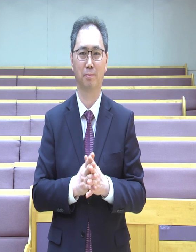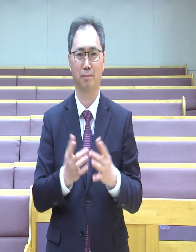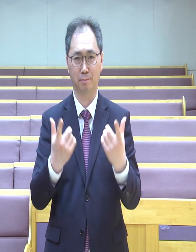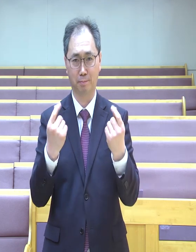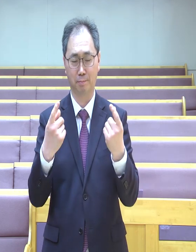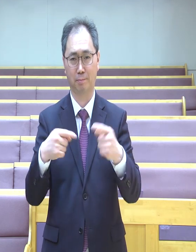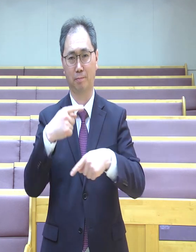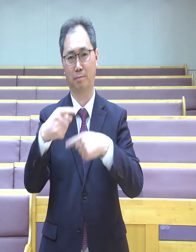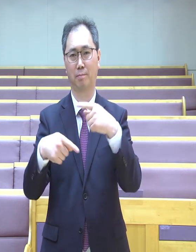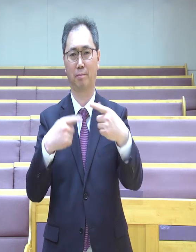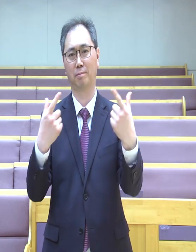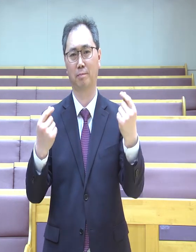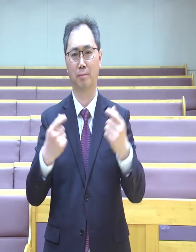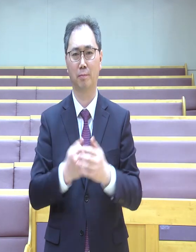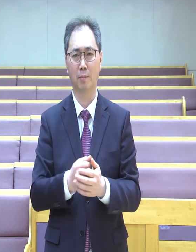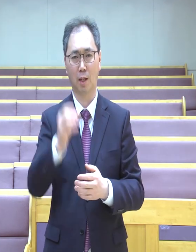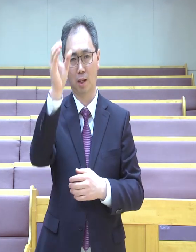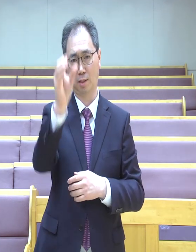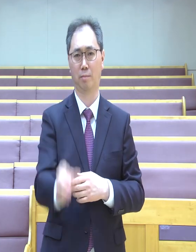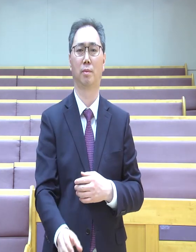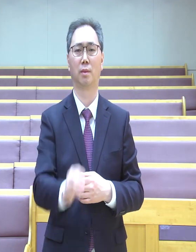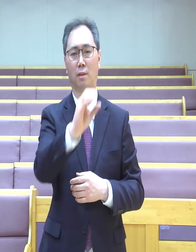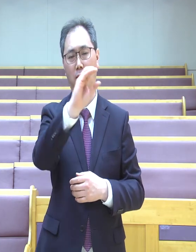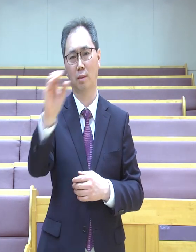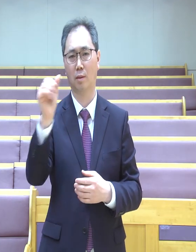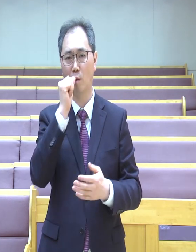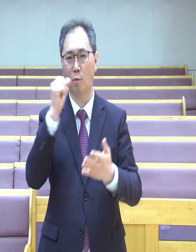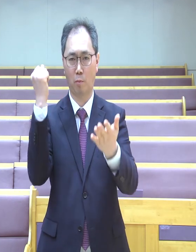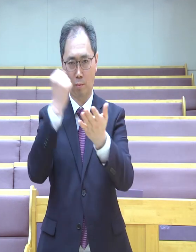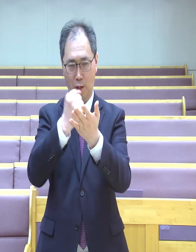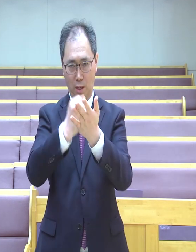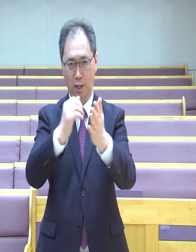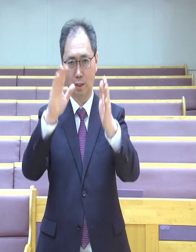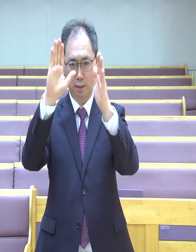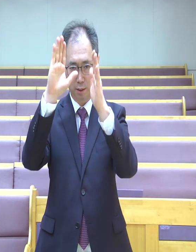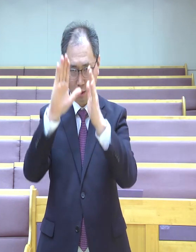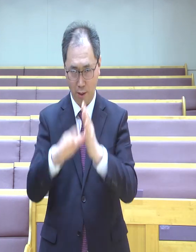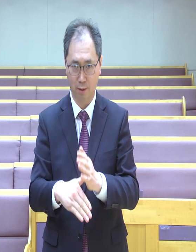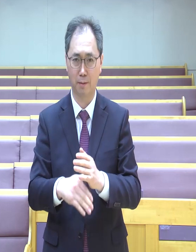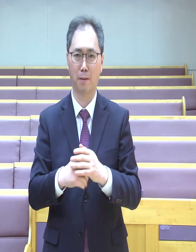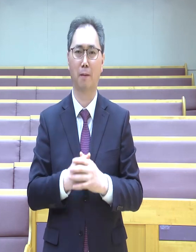네, 함께 따라하겠습니다. 십자가에 못 박히신 그때에.